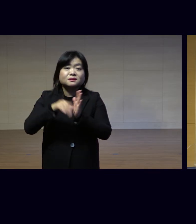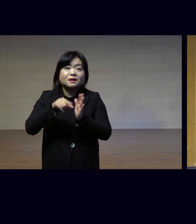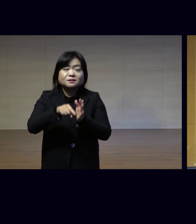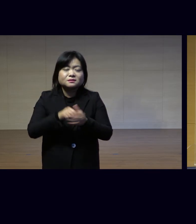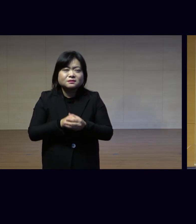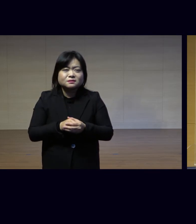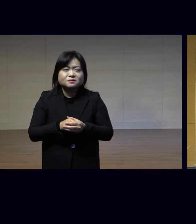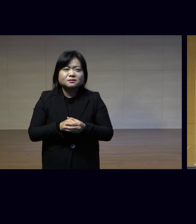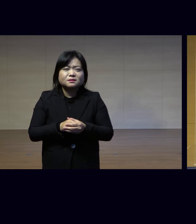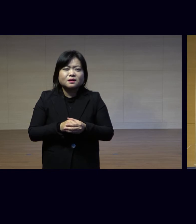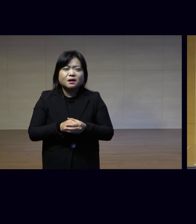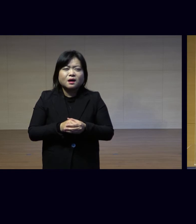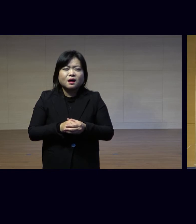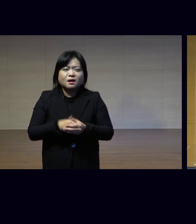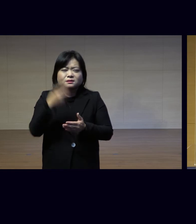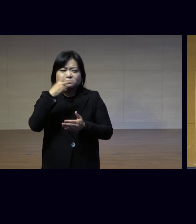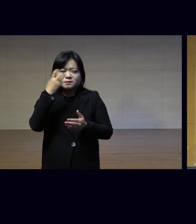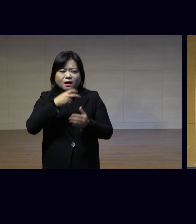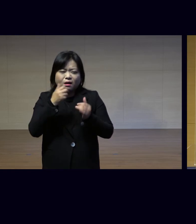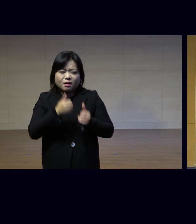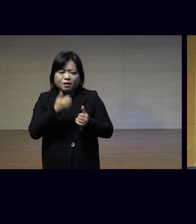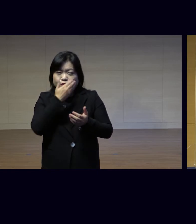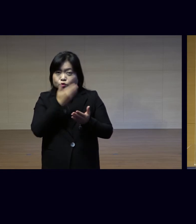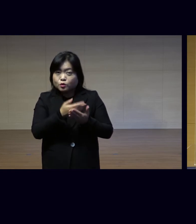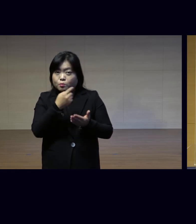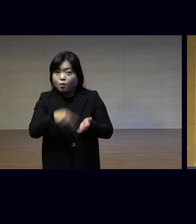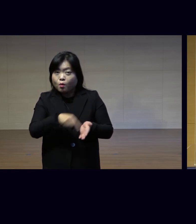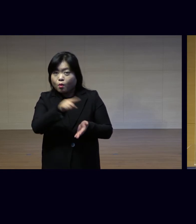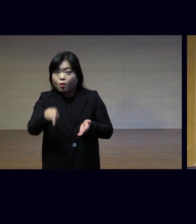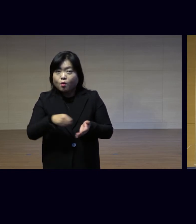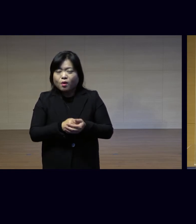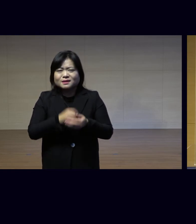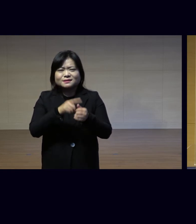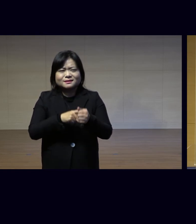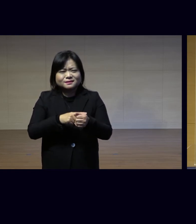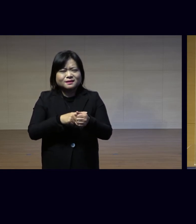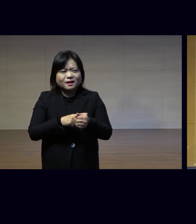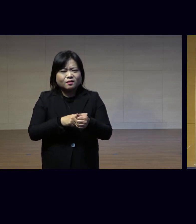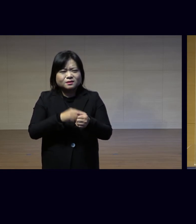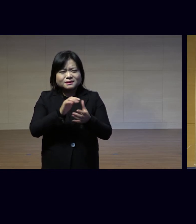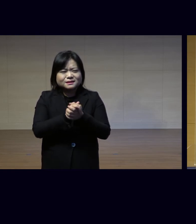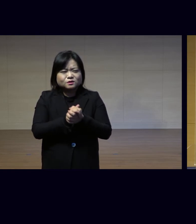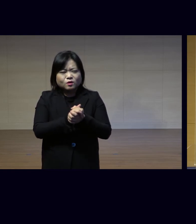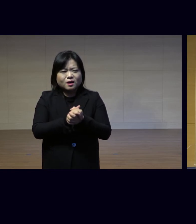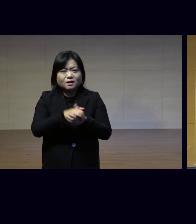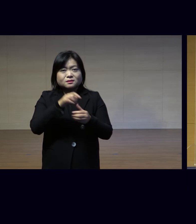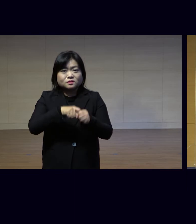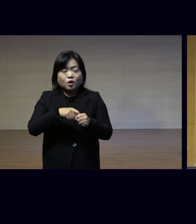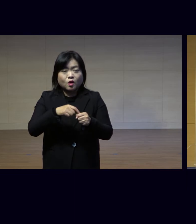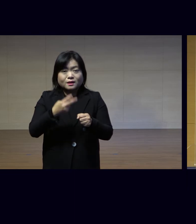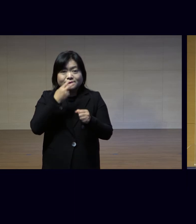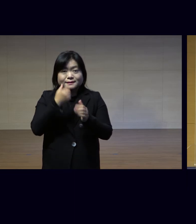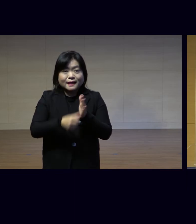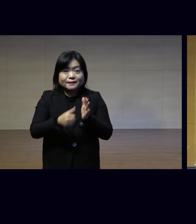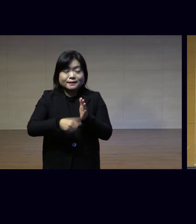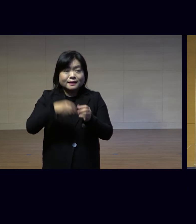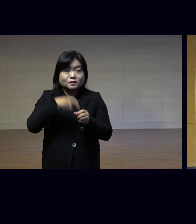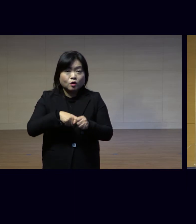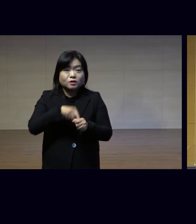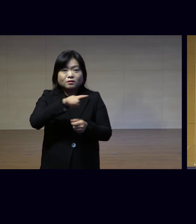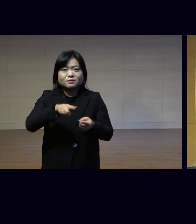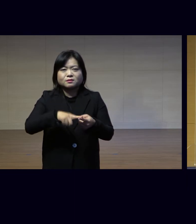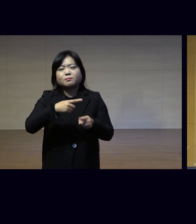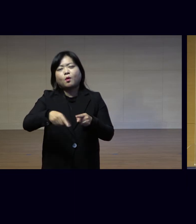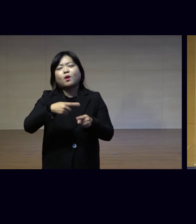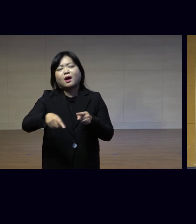그때 할리먼에서 중요하게 봤던 그때도 굉장히 자연 친화적이고 생태적이고 원시적인 이런 것에도 이제 평가를 했단